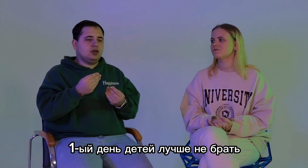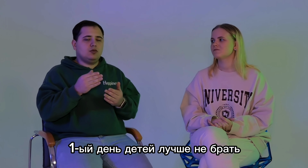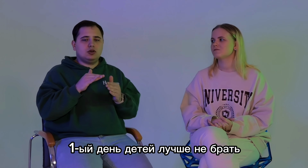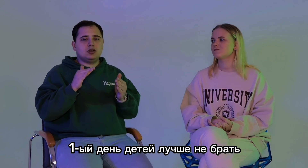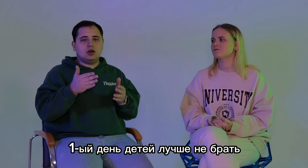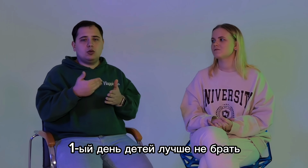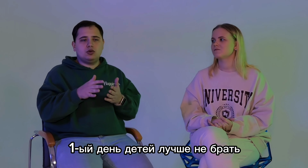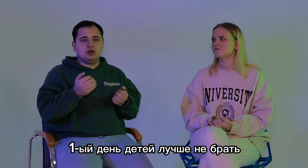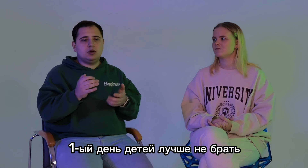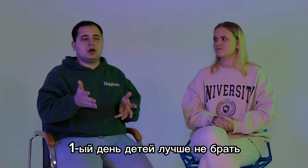день у детей лучше не брать.